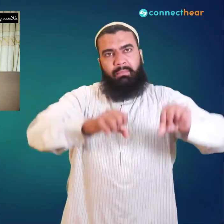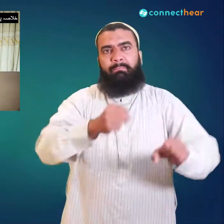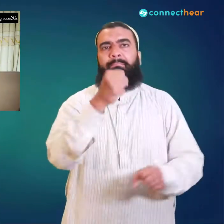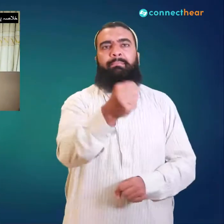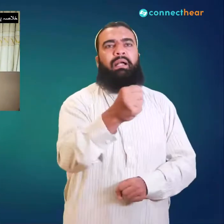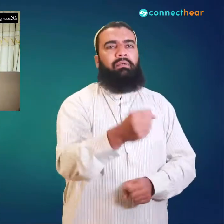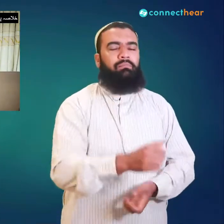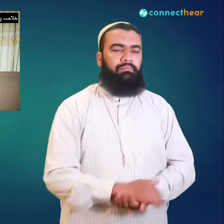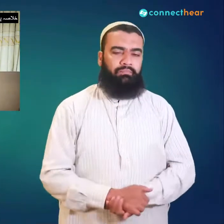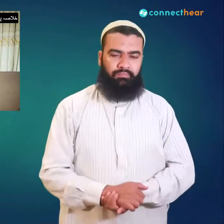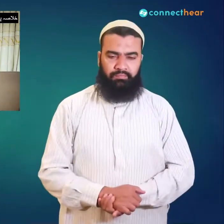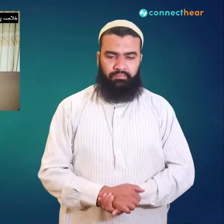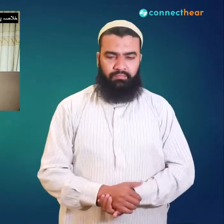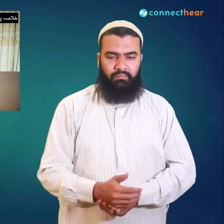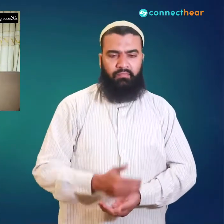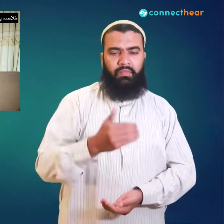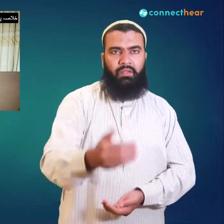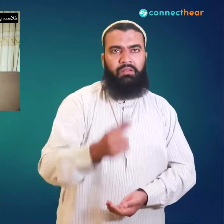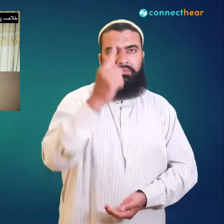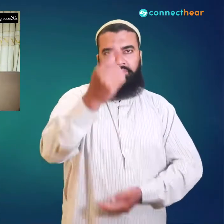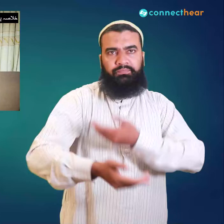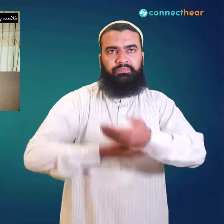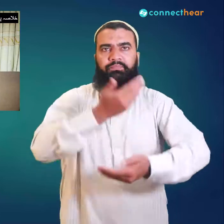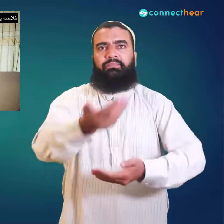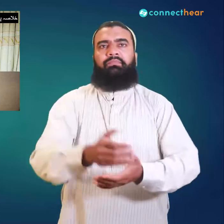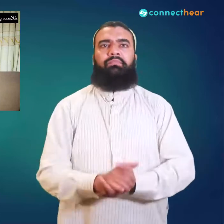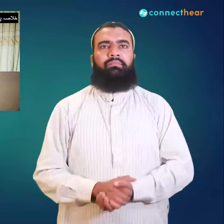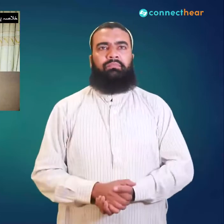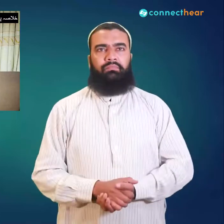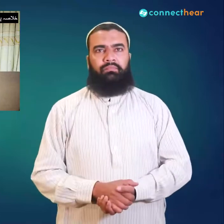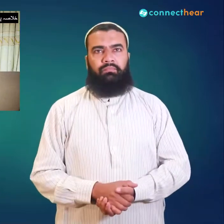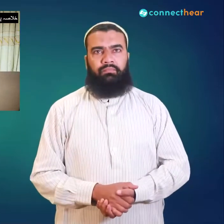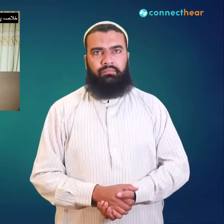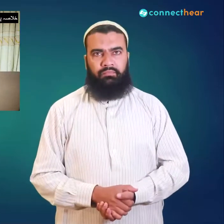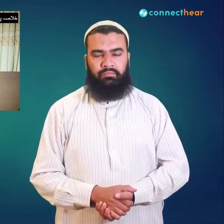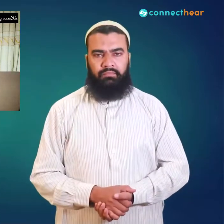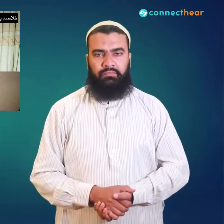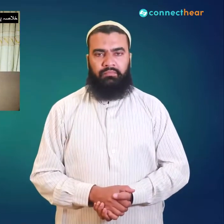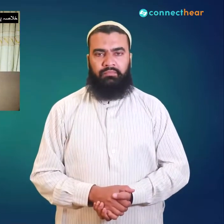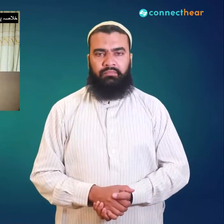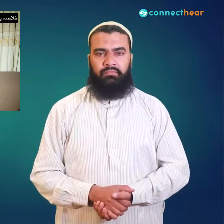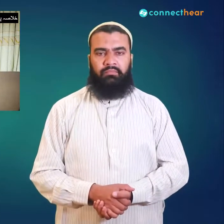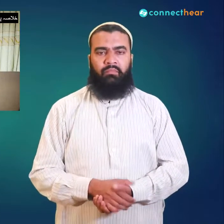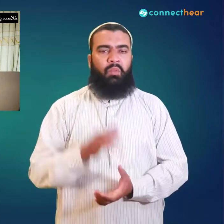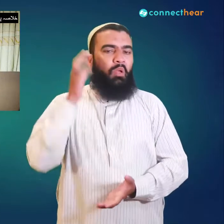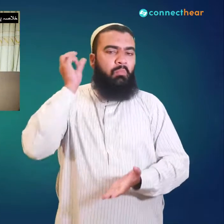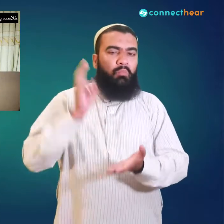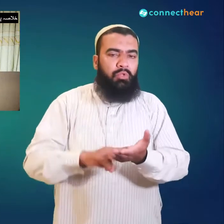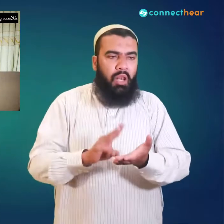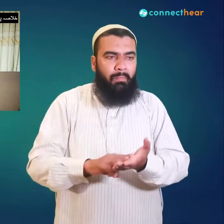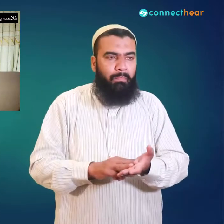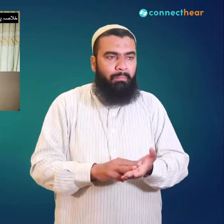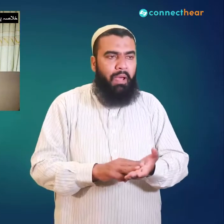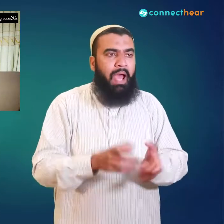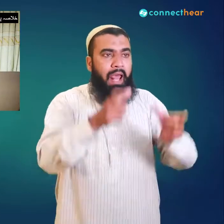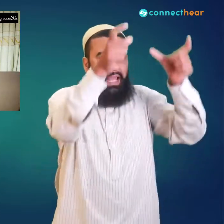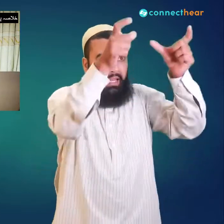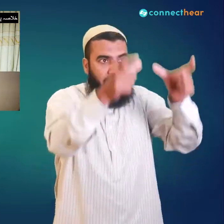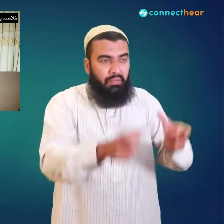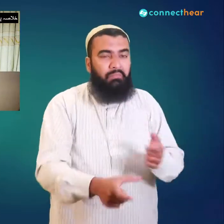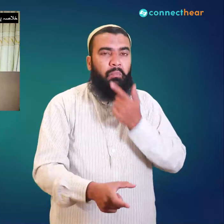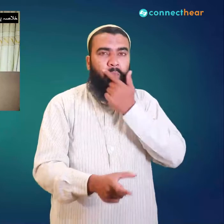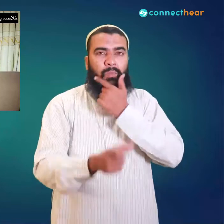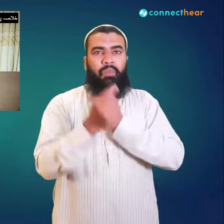آیت نمبر 71، والمؤمنون والمؤمنات۔ اب مومن مرد، مومن عورتیں، فرمایا یہ